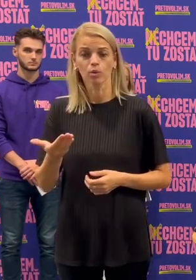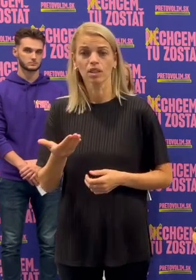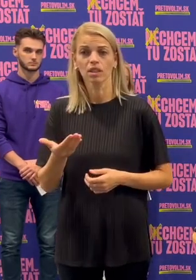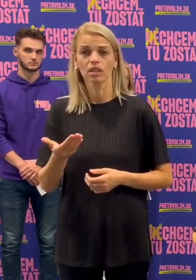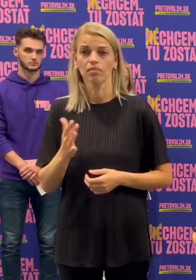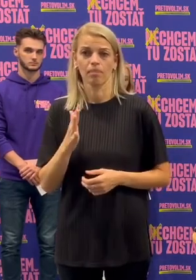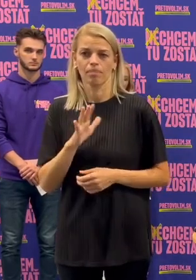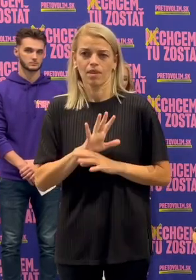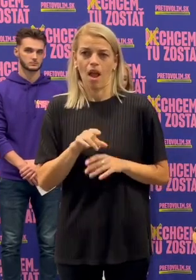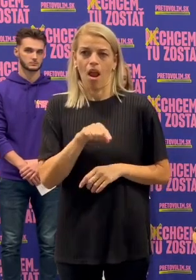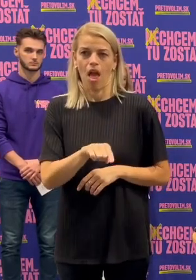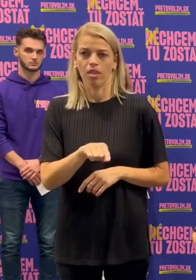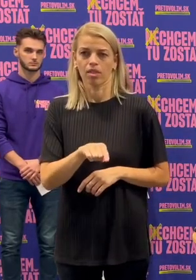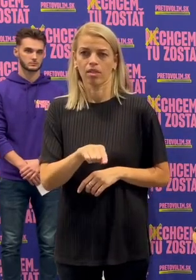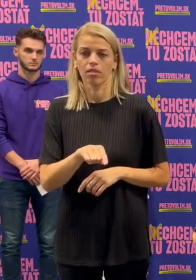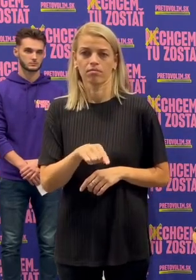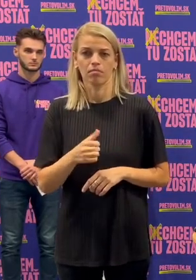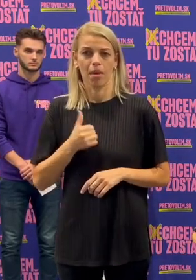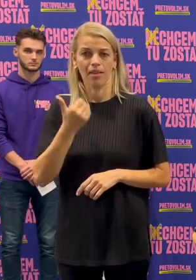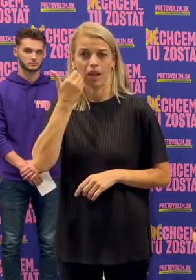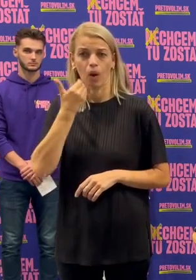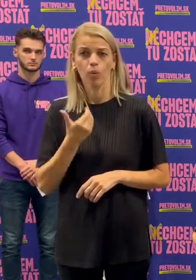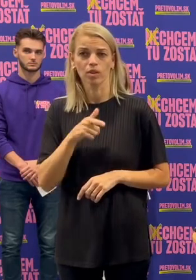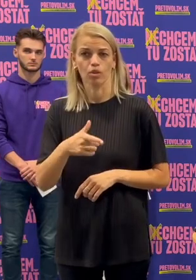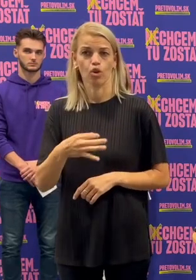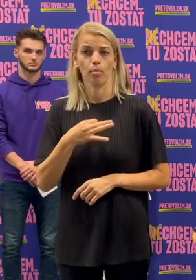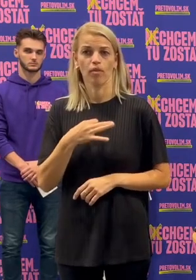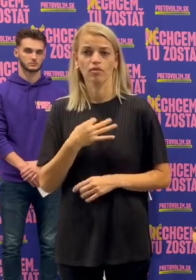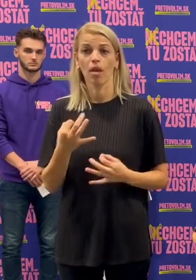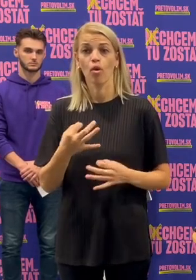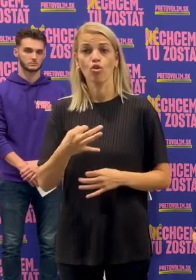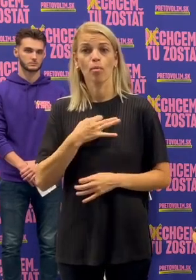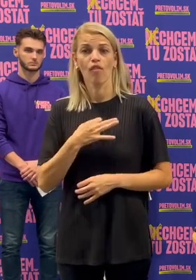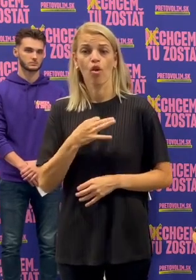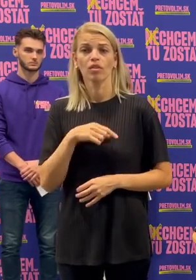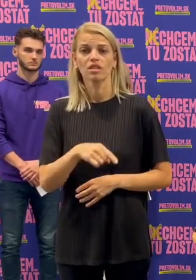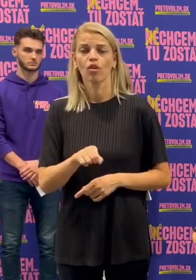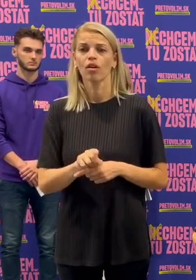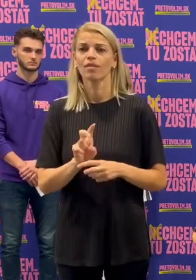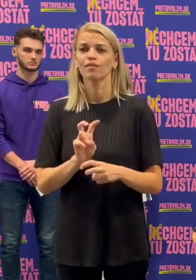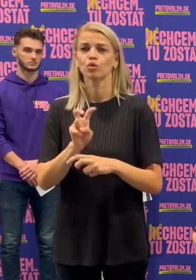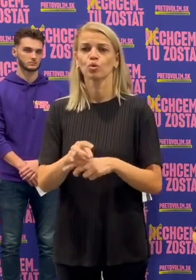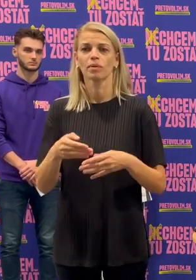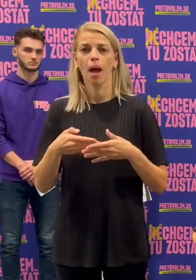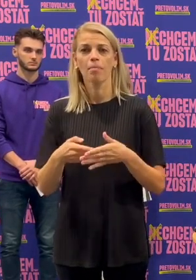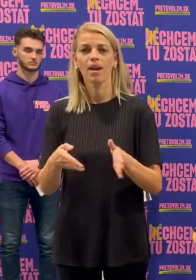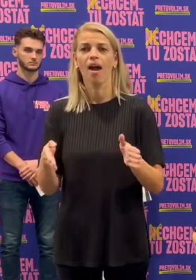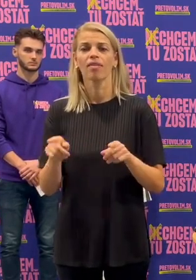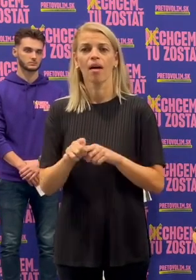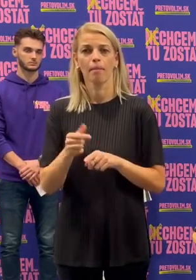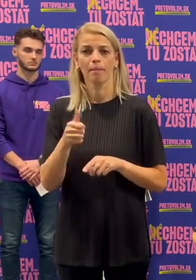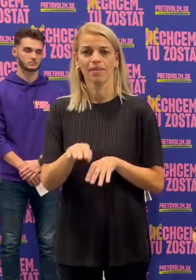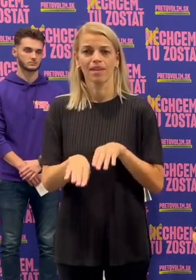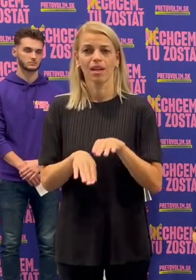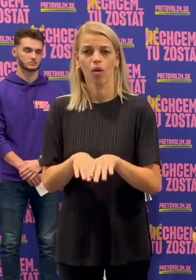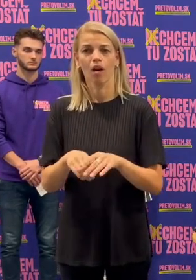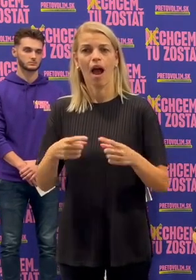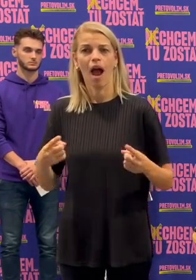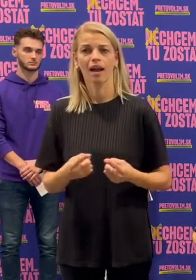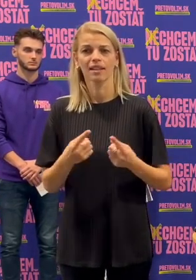do dobrovoľníctva, a pretože považujeme práve dobrovoľníctvo za vstupnú bránu a prvý krok k